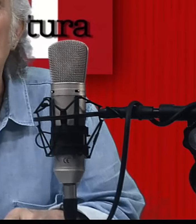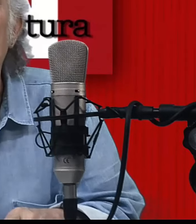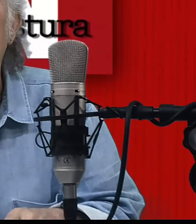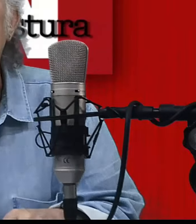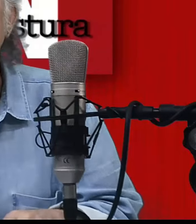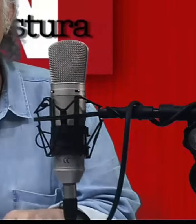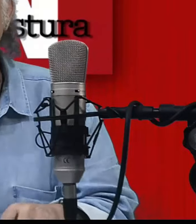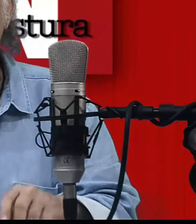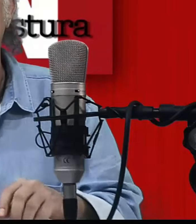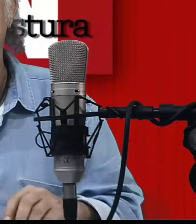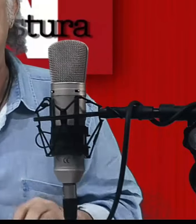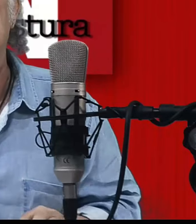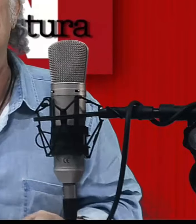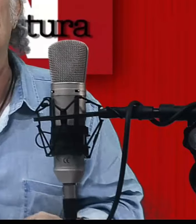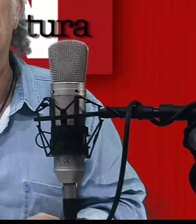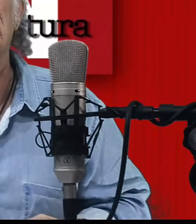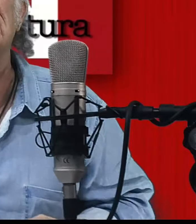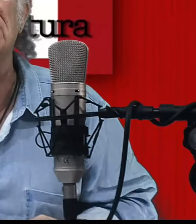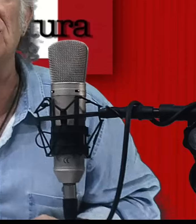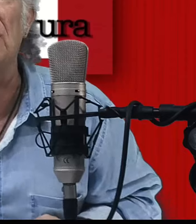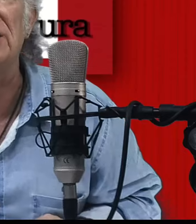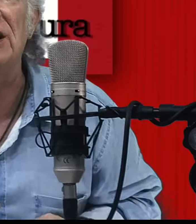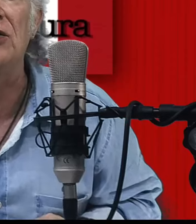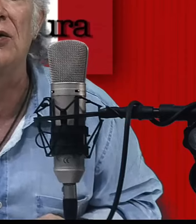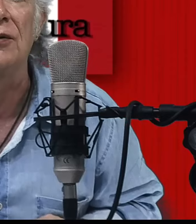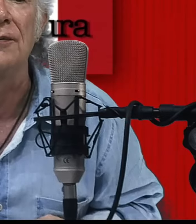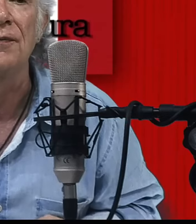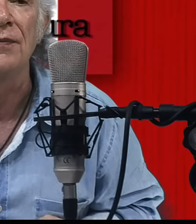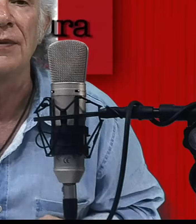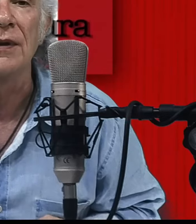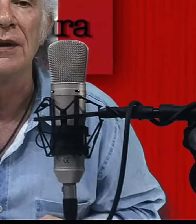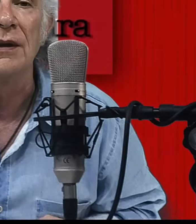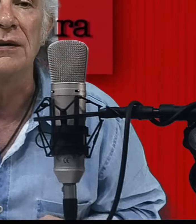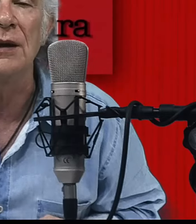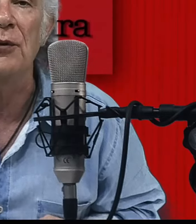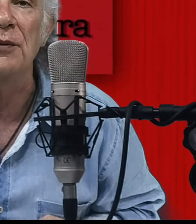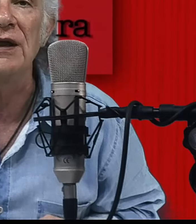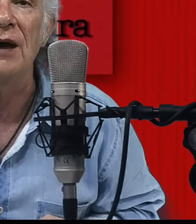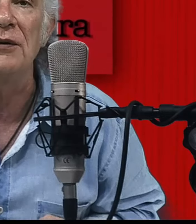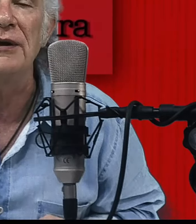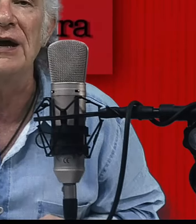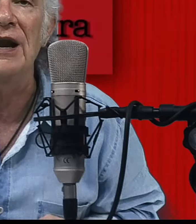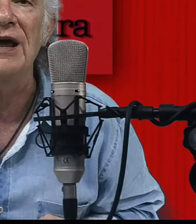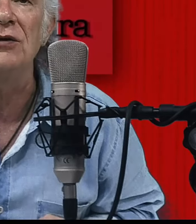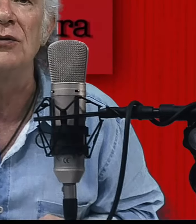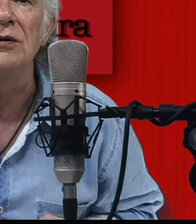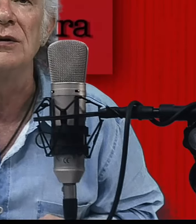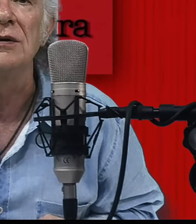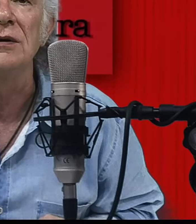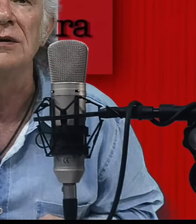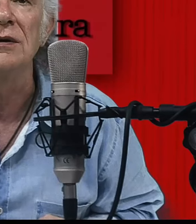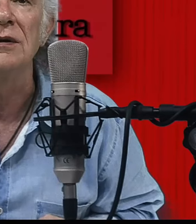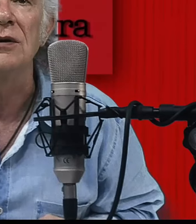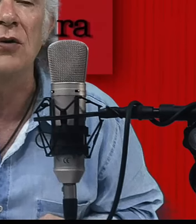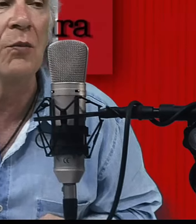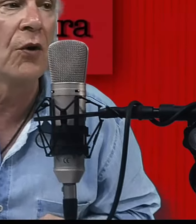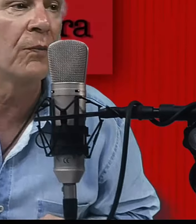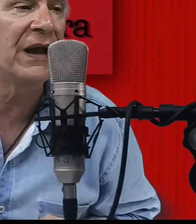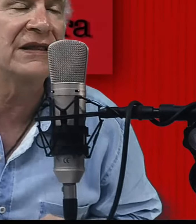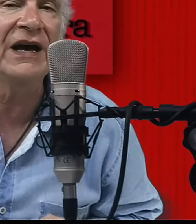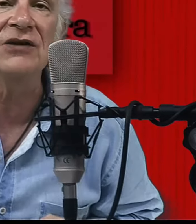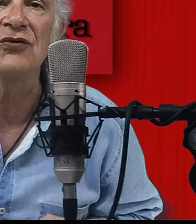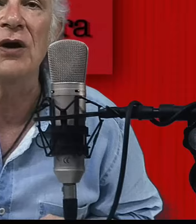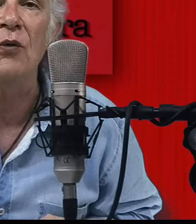yo no creo que el país esté sometido de por vida a vivir en el año,